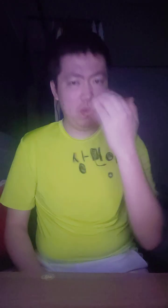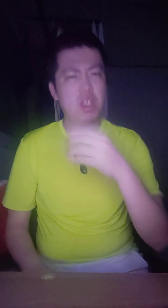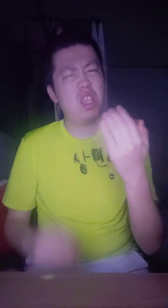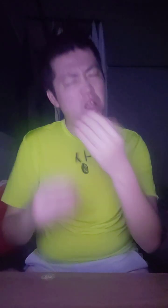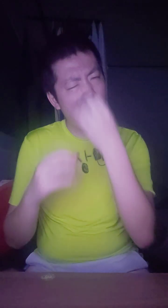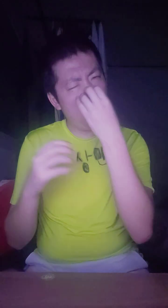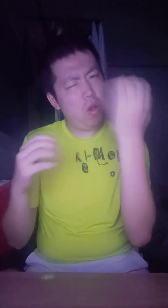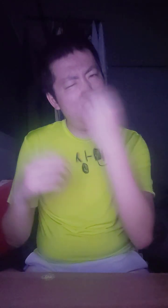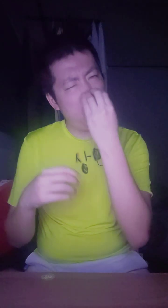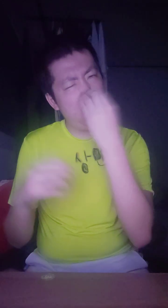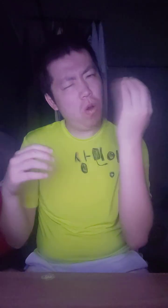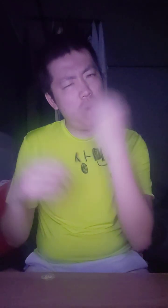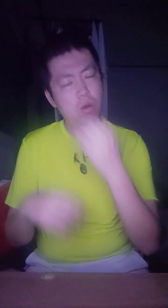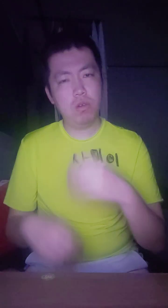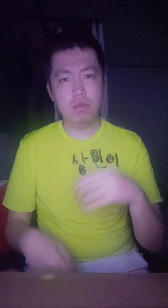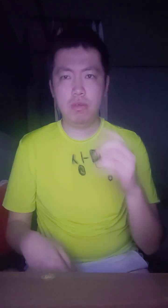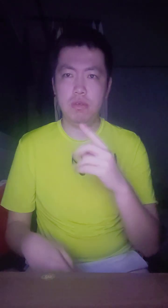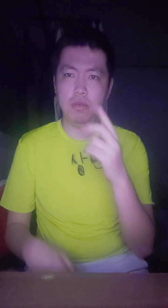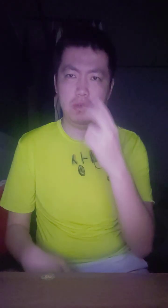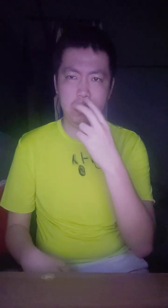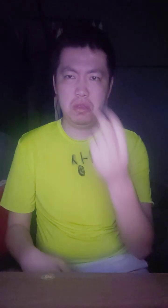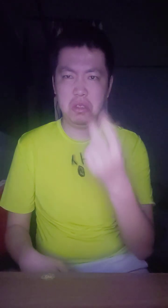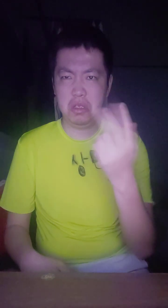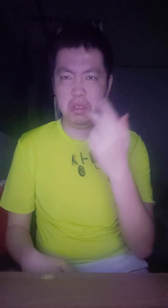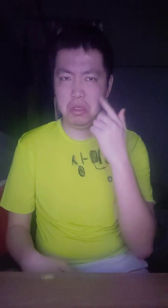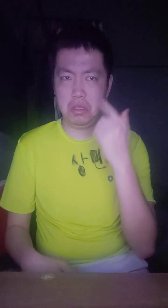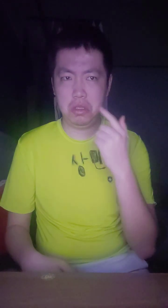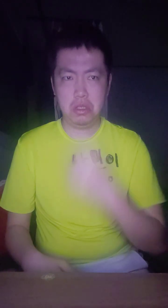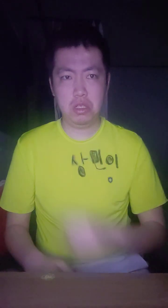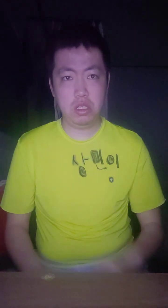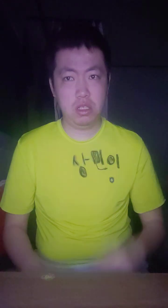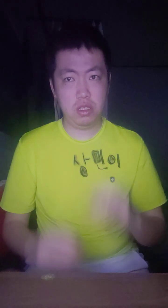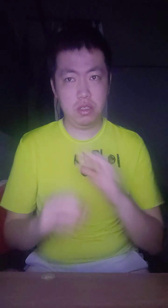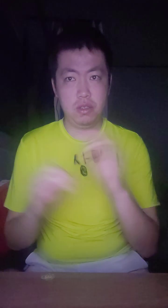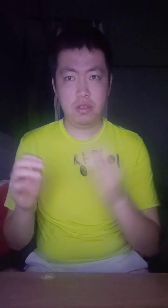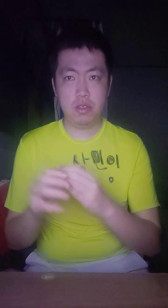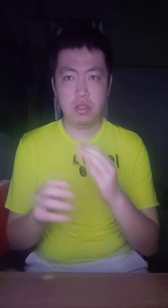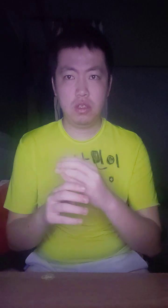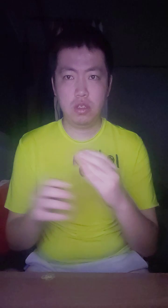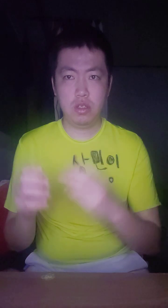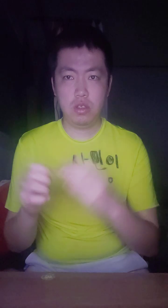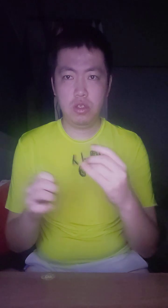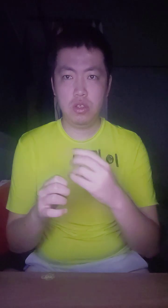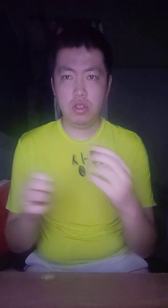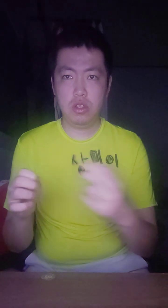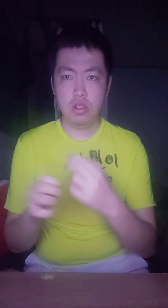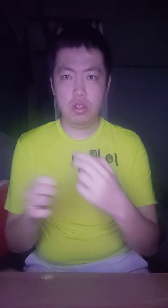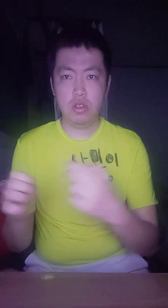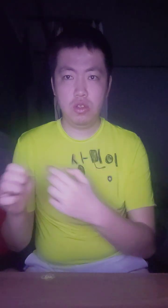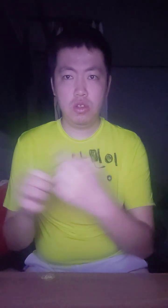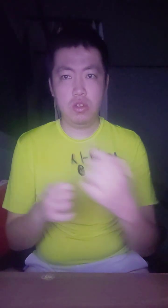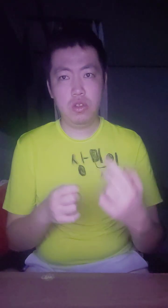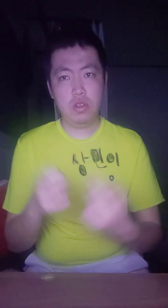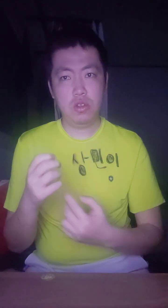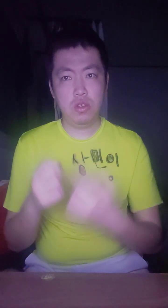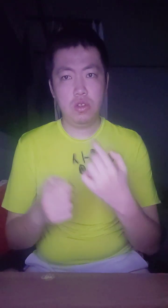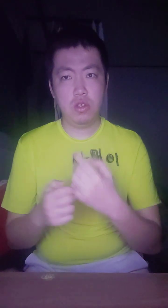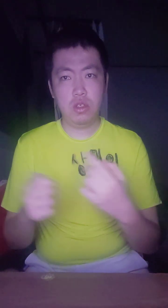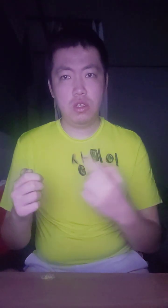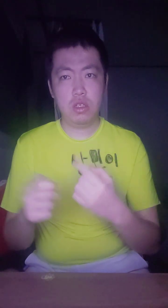악취를 동반하는 유해가스입니다. 황화수소는 100ppm 이상이 나왔고 국립과학수사연구원에서 본 결과 1000ppm